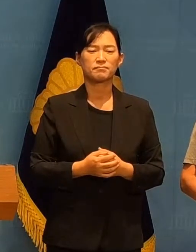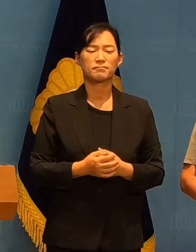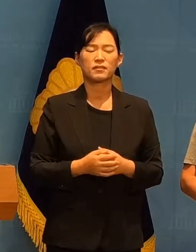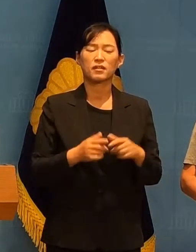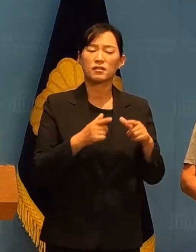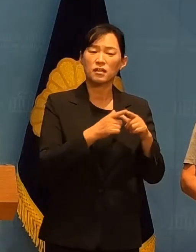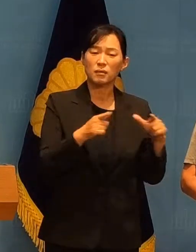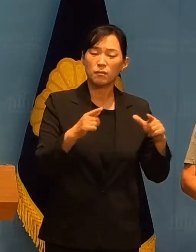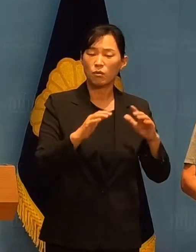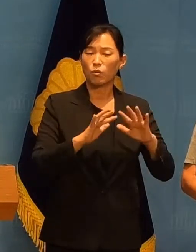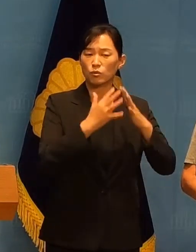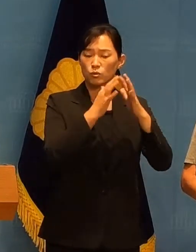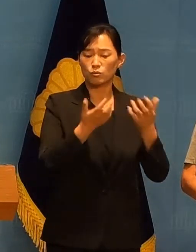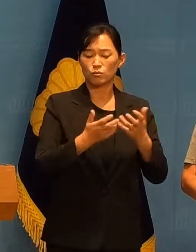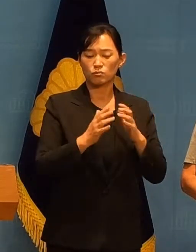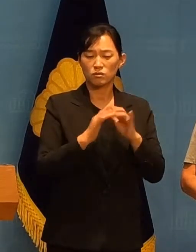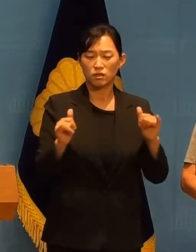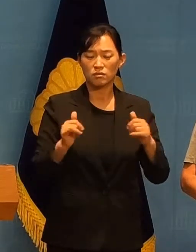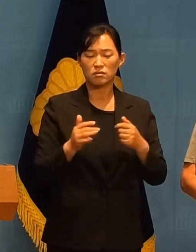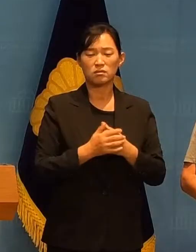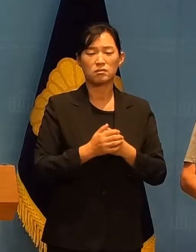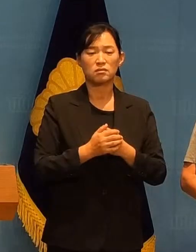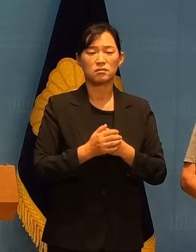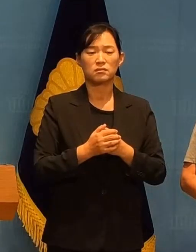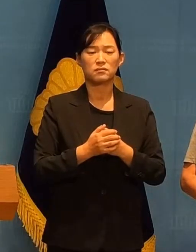일반 건설 노동자의 경우 대금